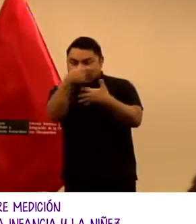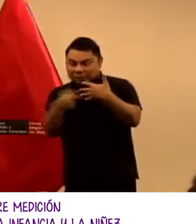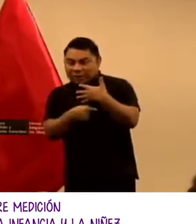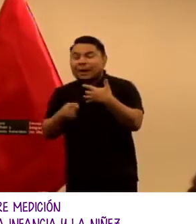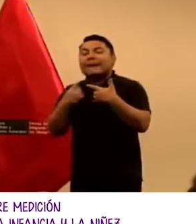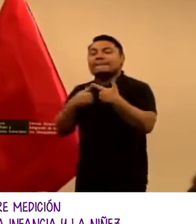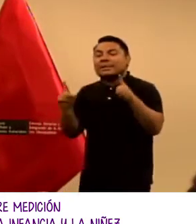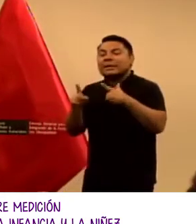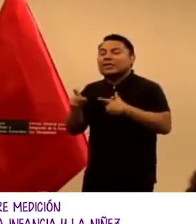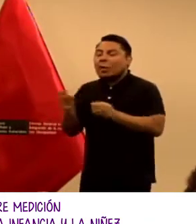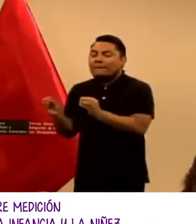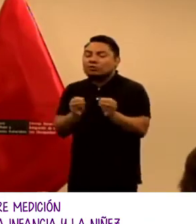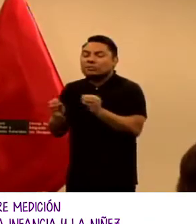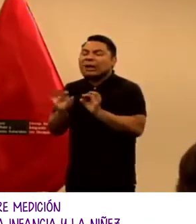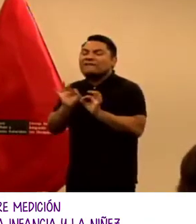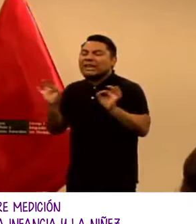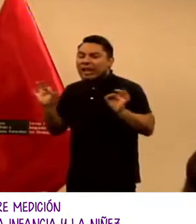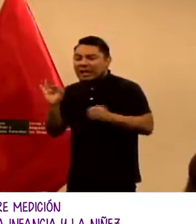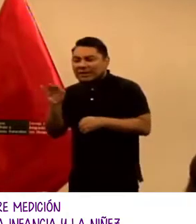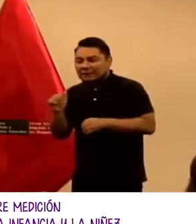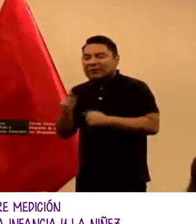la excepción de motricidad fina